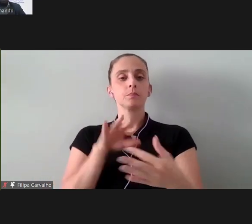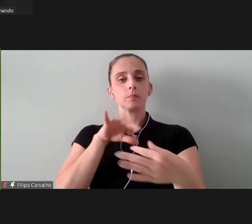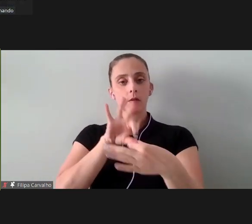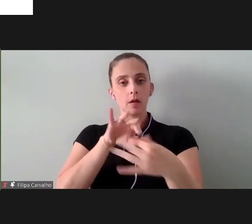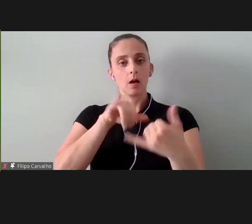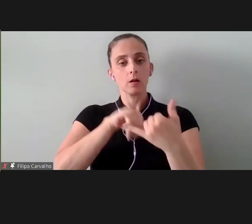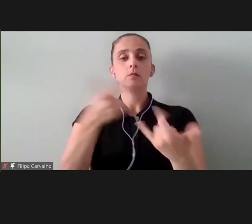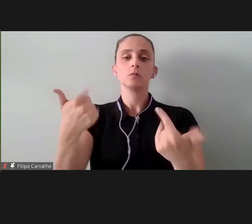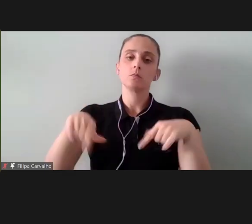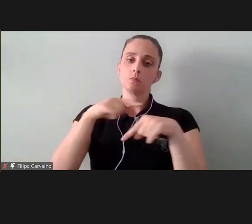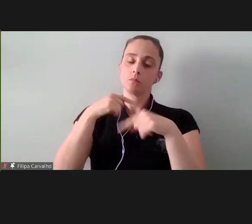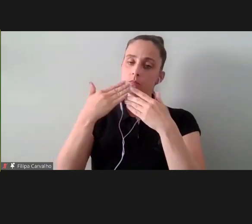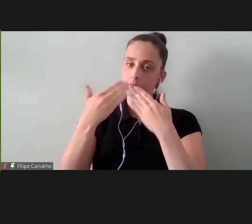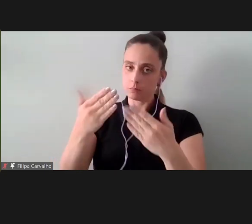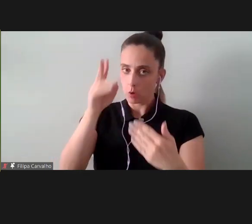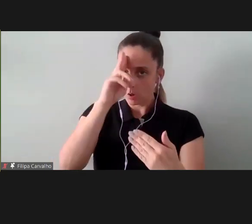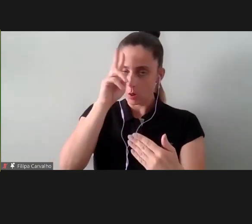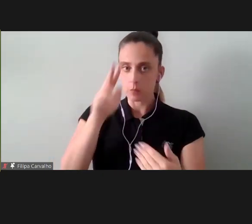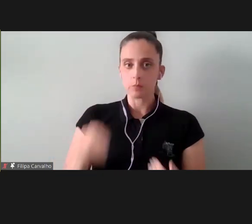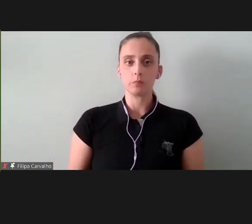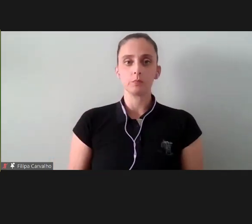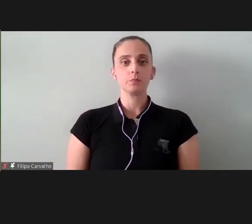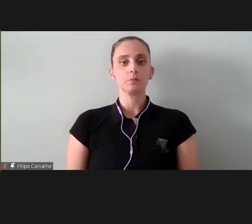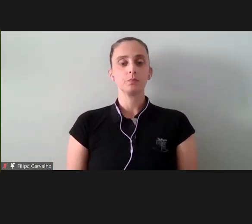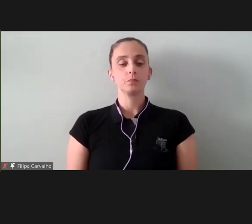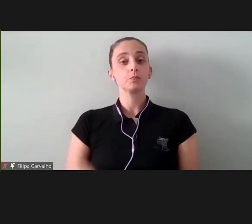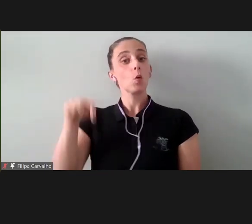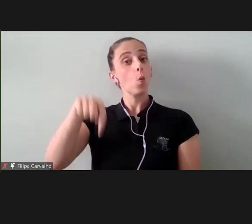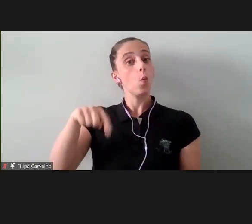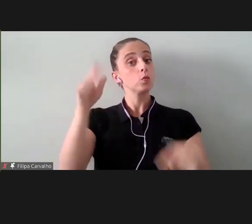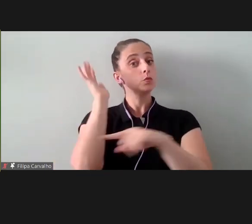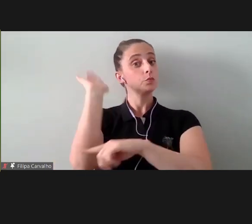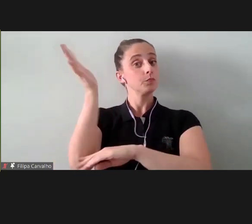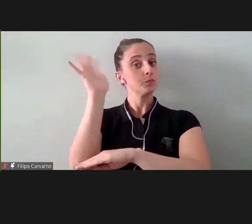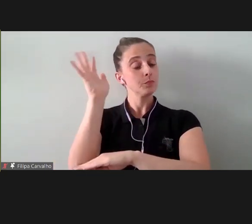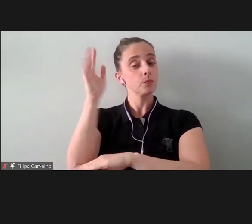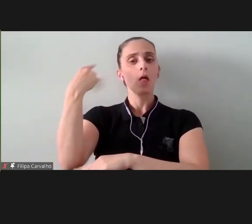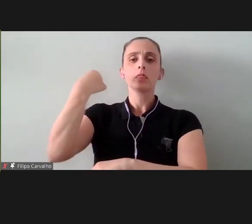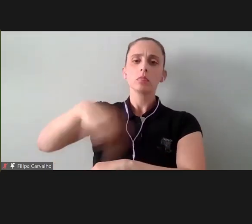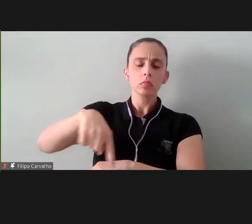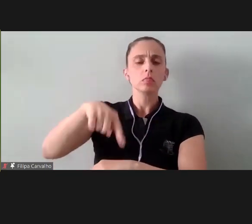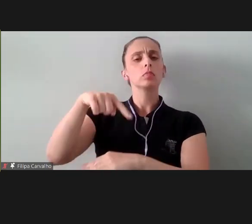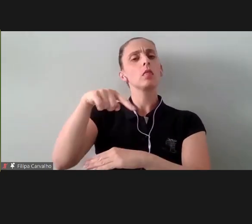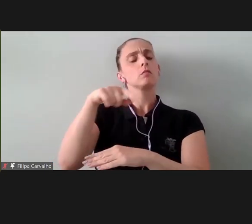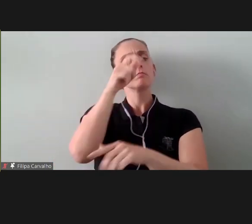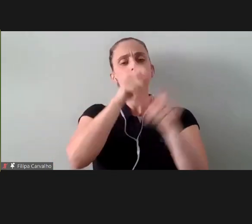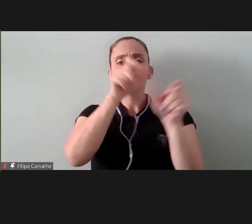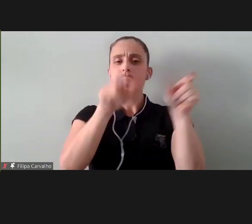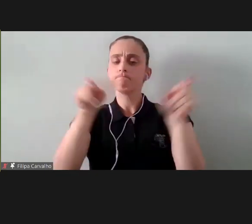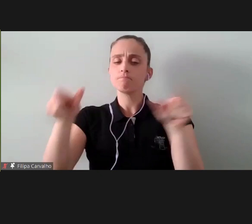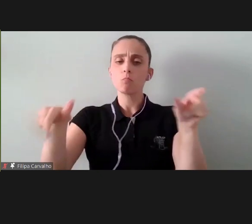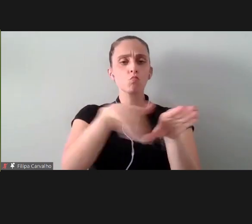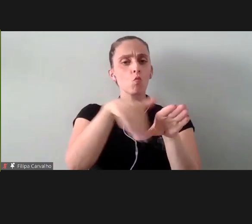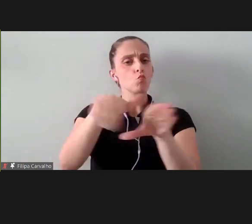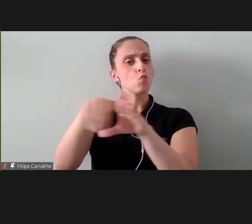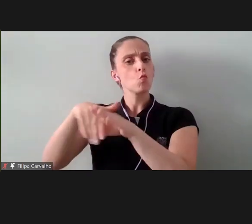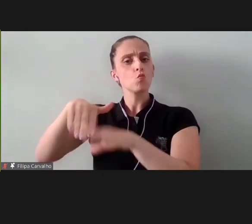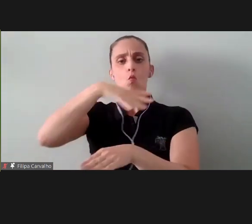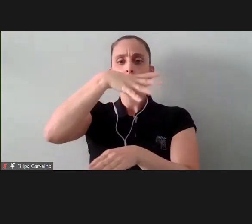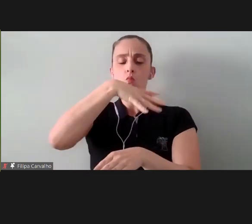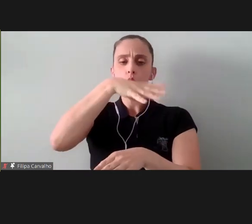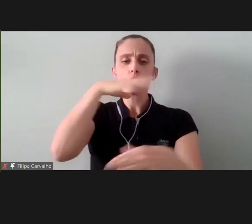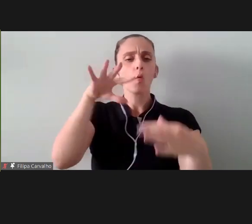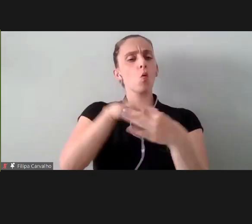quem agradecemos desde já. No webinar de hoje, temos a honra de contar com um painel de oradores que irão partilhar connosco abordagens